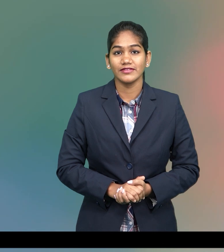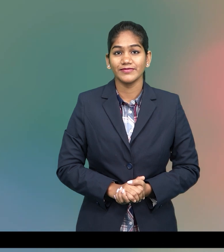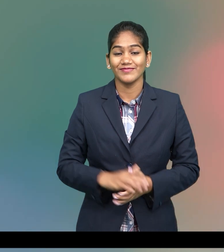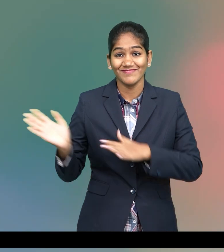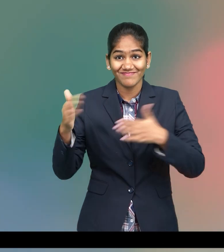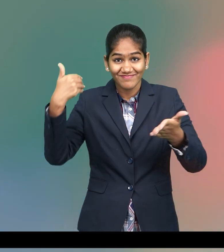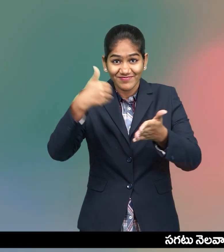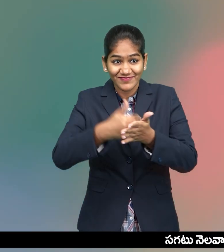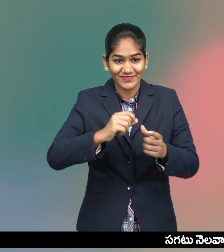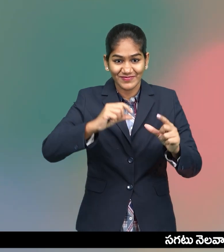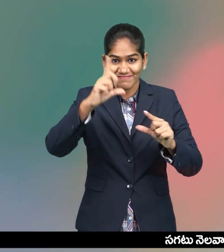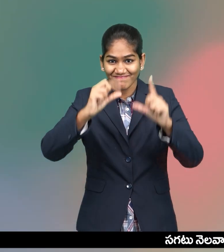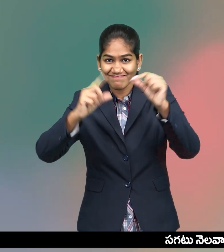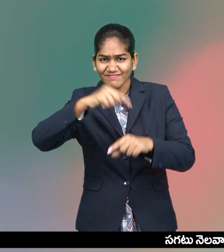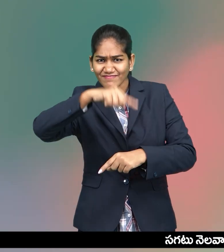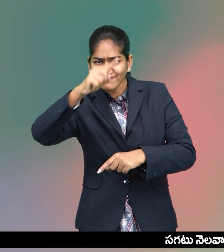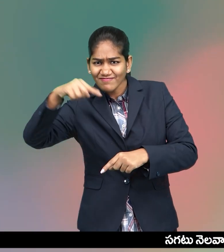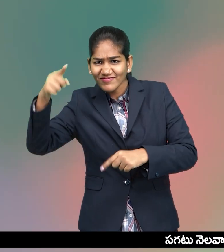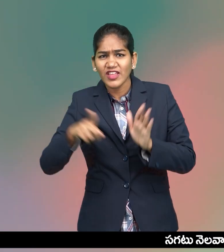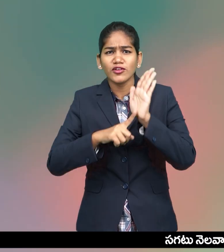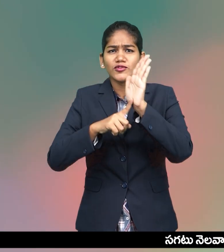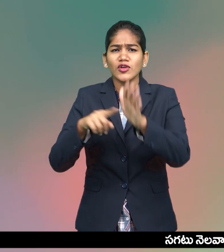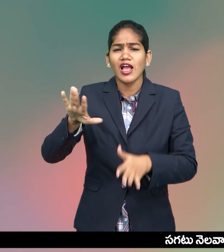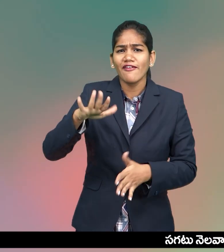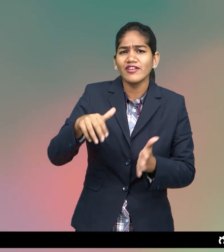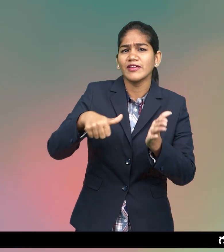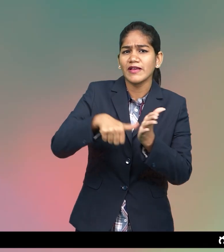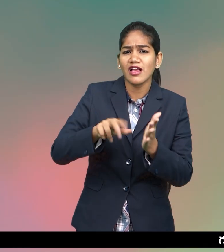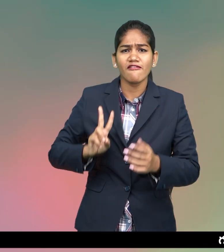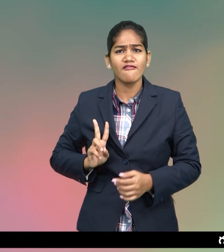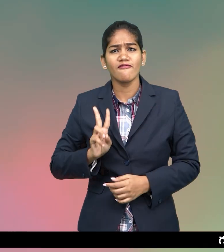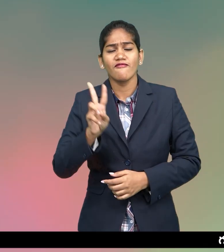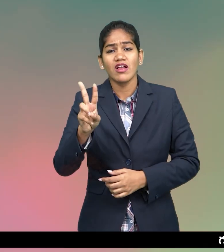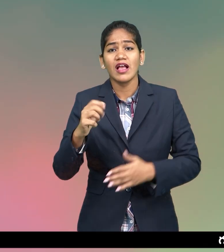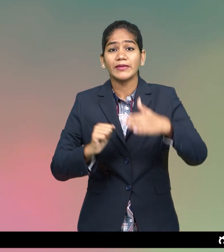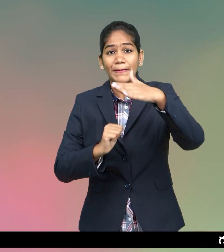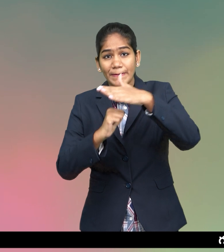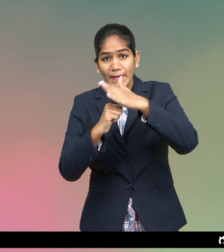క్లైమోగ్రాఫ్లు సగటు నెలవారీ విలువలను చూపుతుంది. గరిష్ట ఉష్ణోగ్రత,